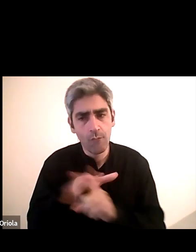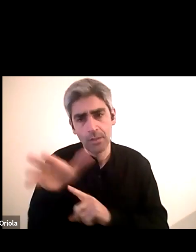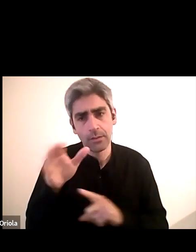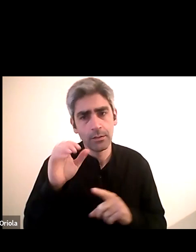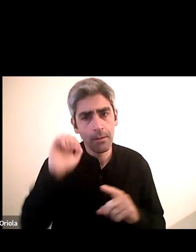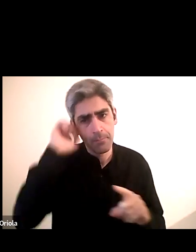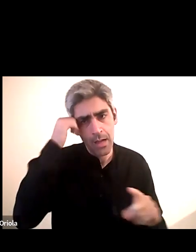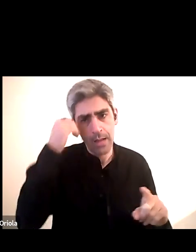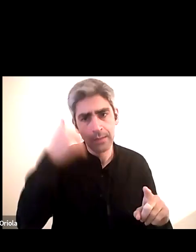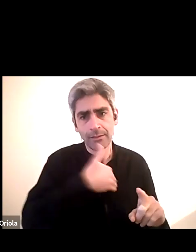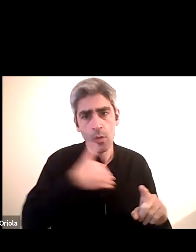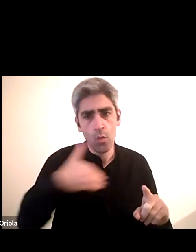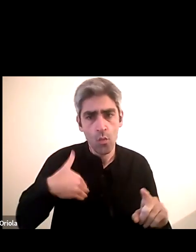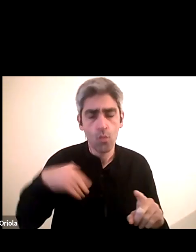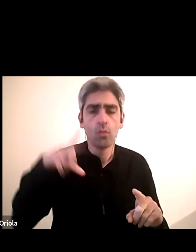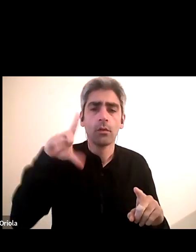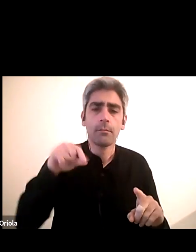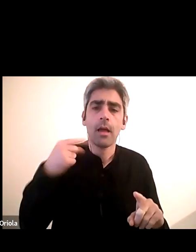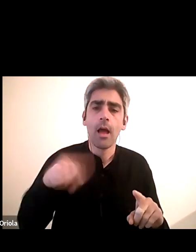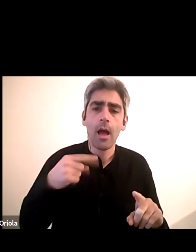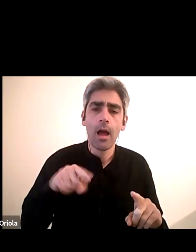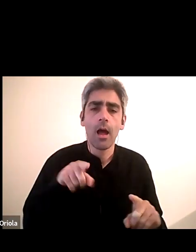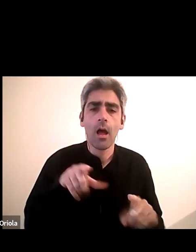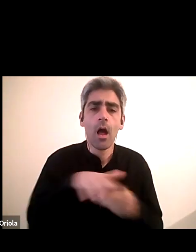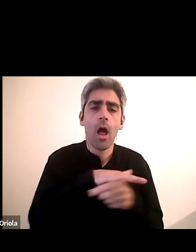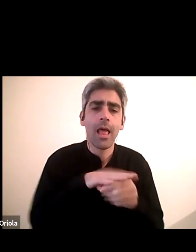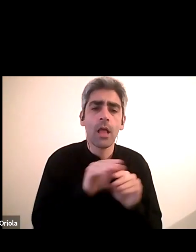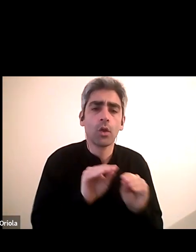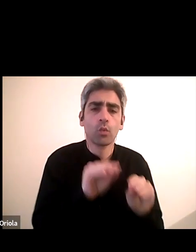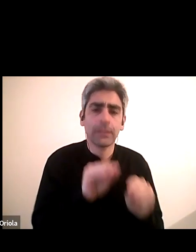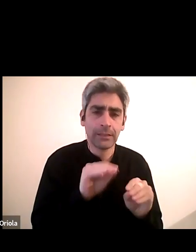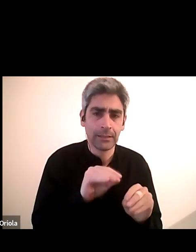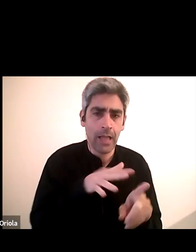algum impacto também, por exemplo, na educação.